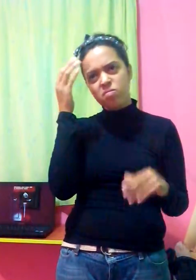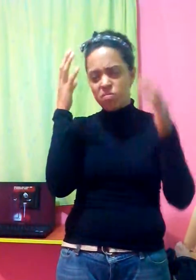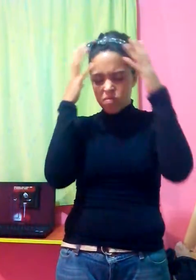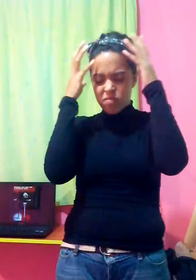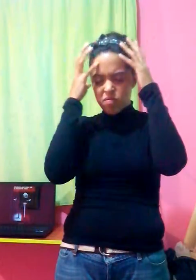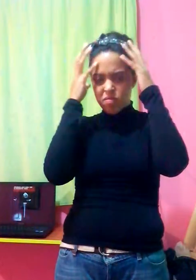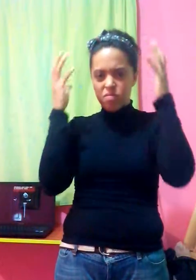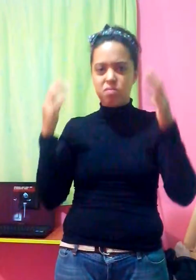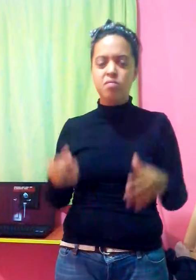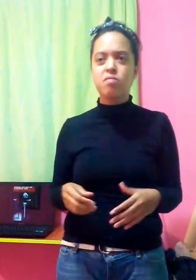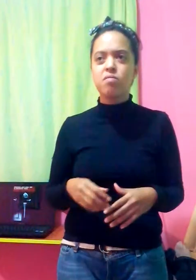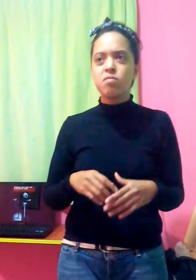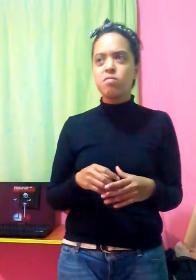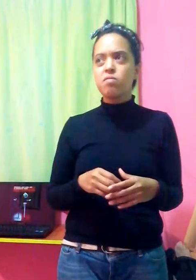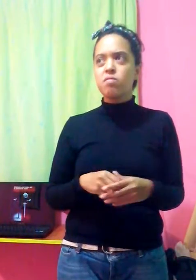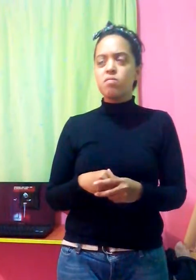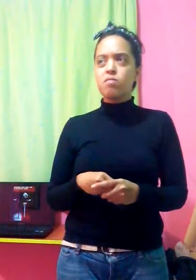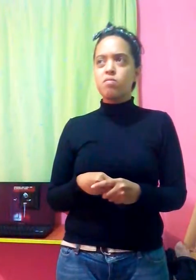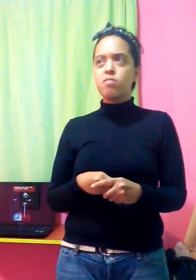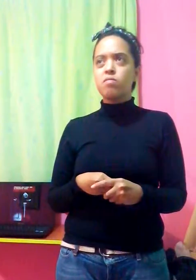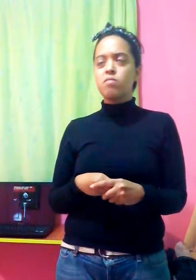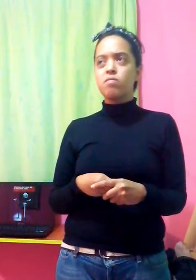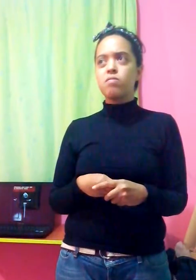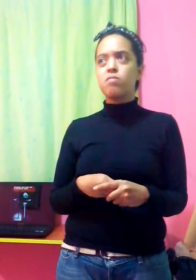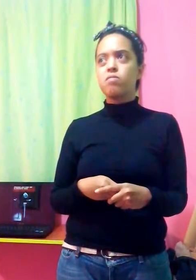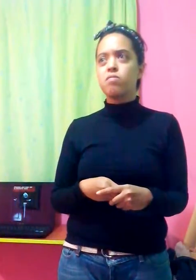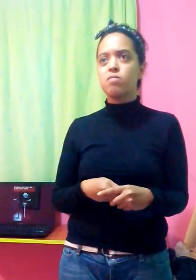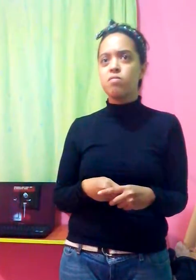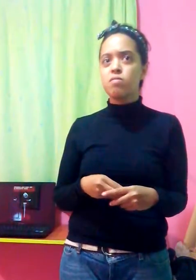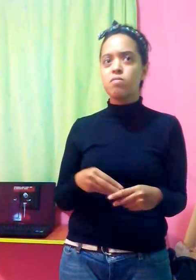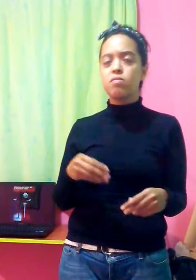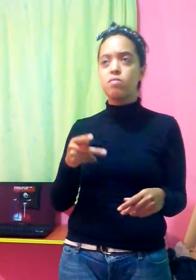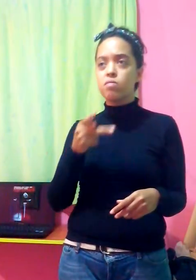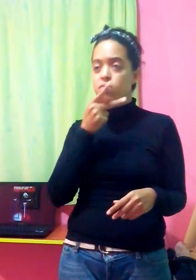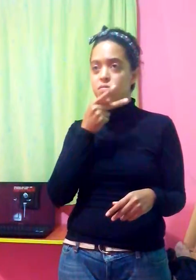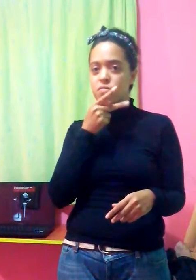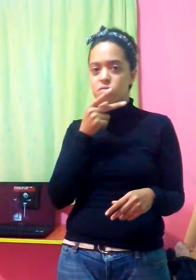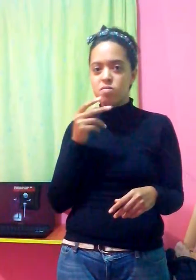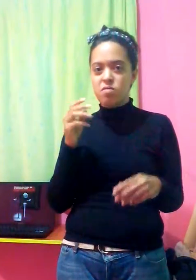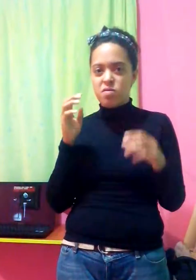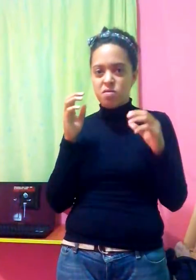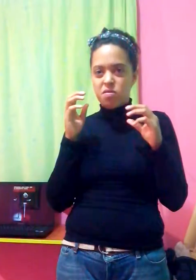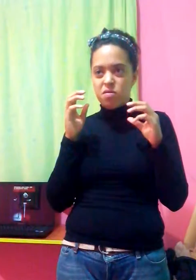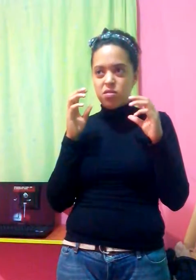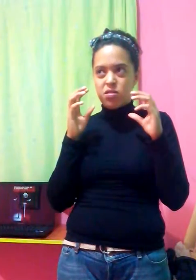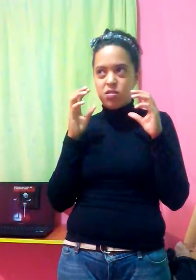sus calzones, pues qué tiene él. Yo, mamá, papá se va a enojar, usted cállese.